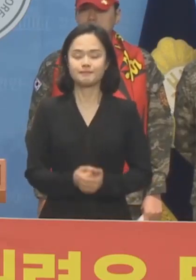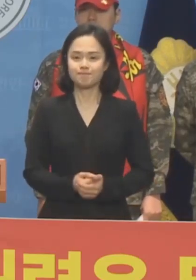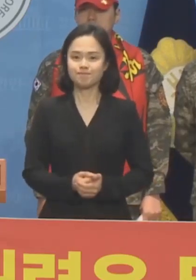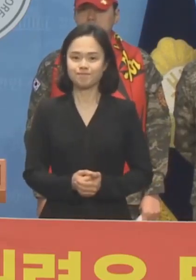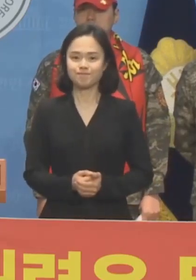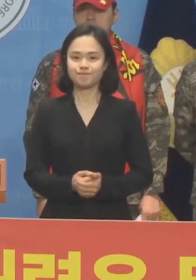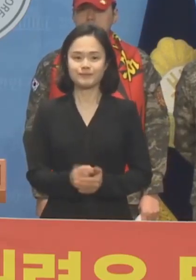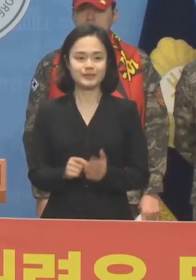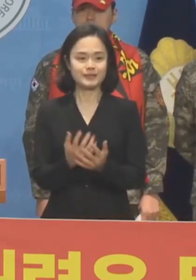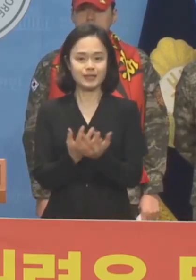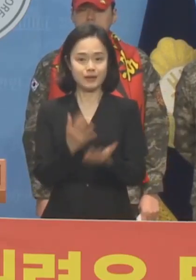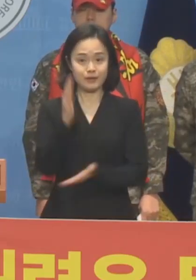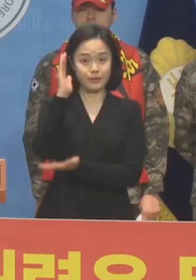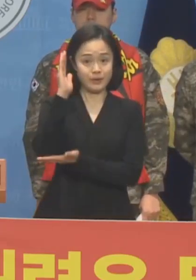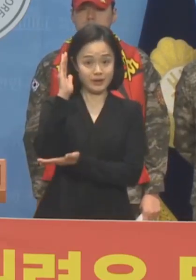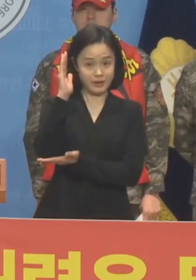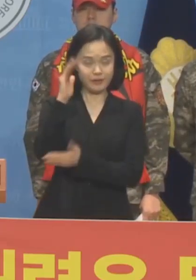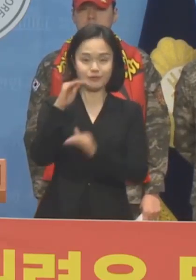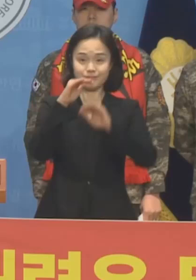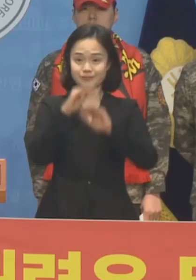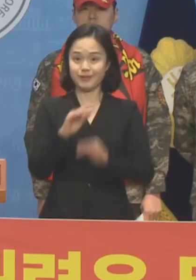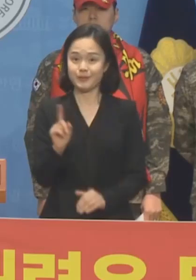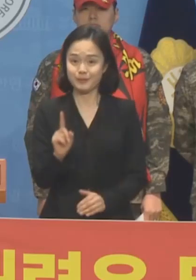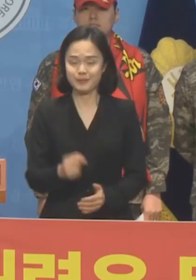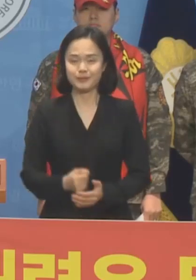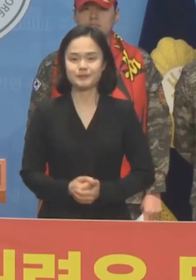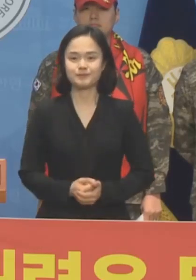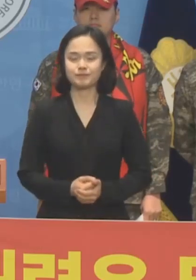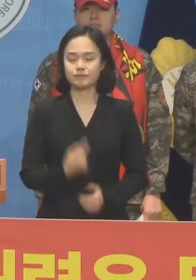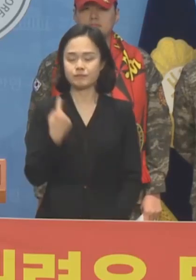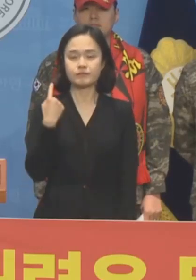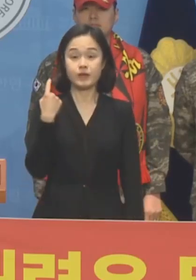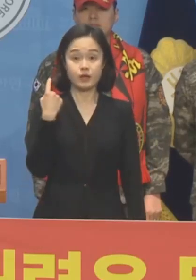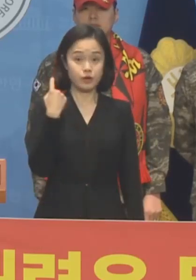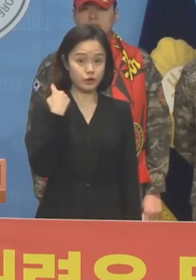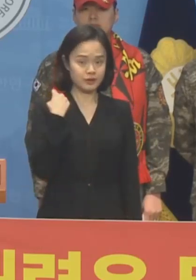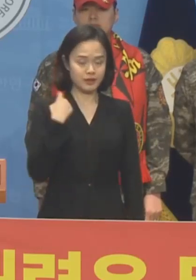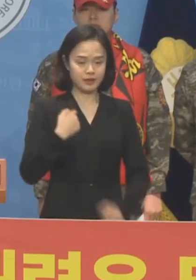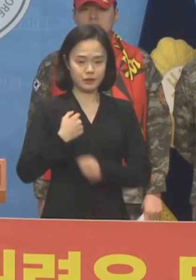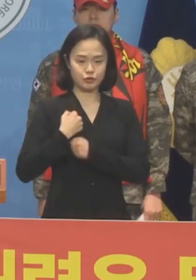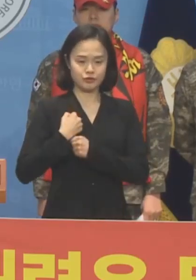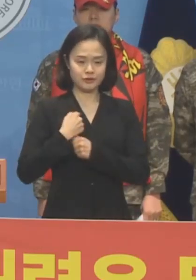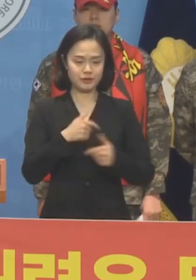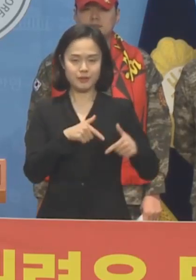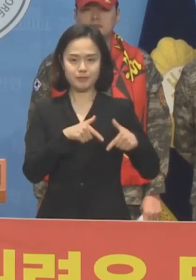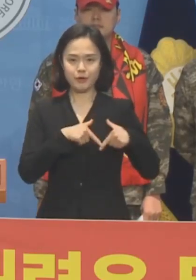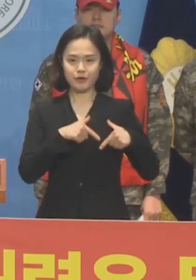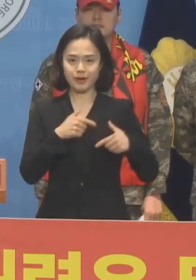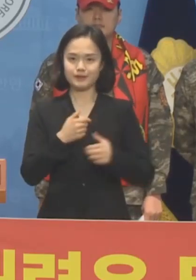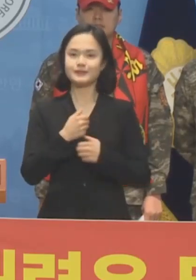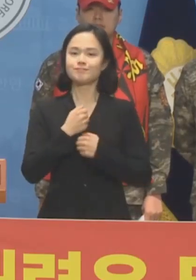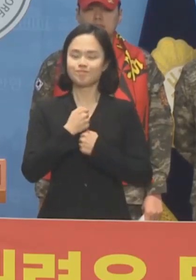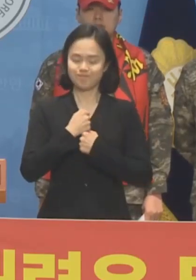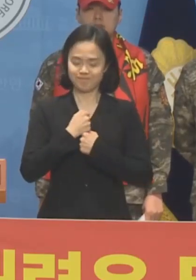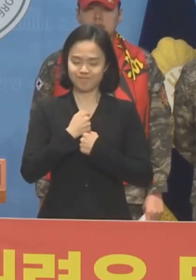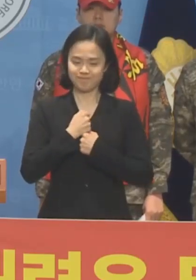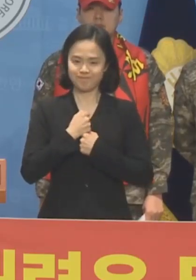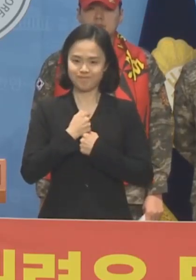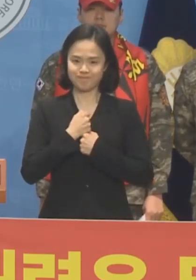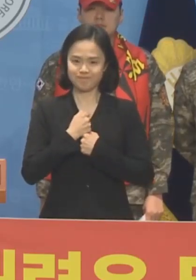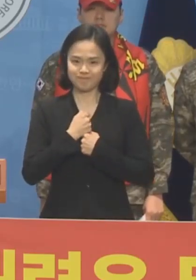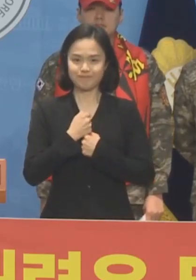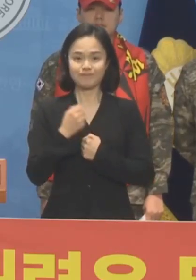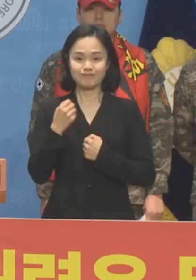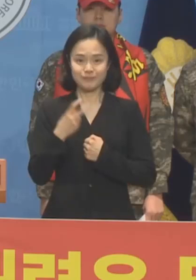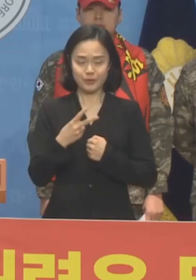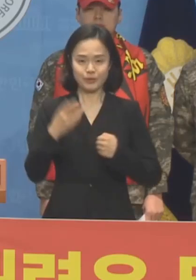드리겠습니다. 어제 군인의 명예를 지키고 대한민국의 육군과 해병대